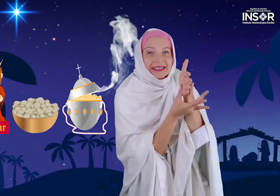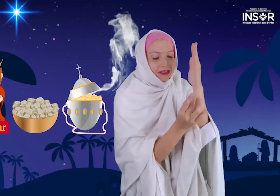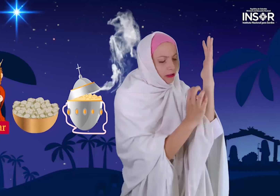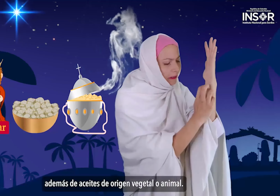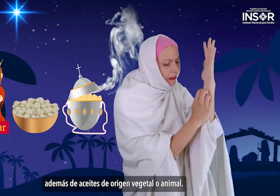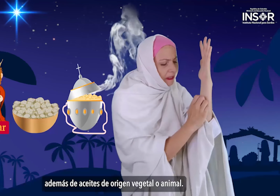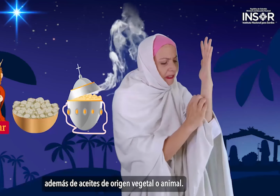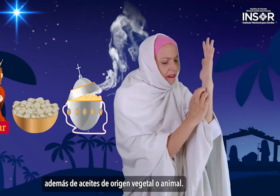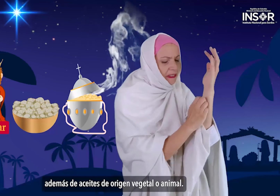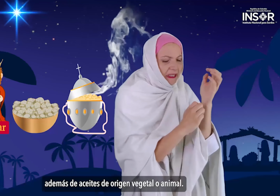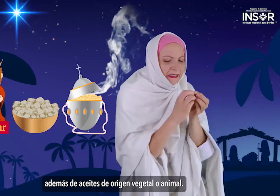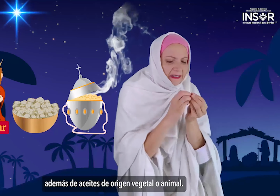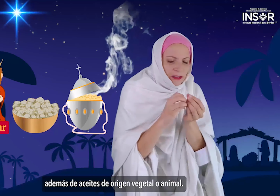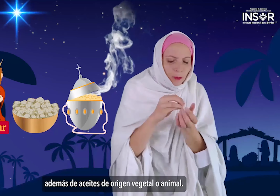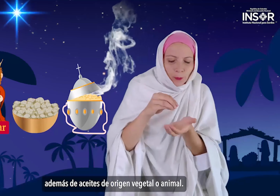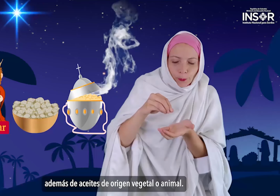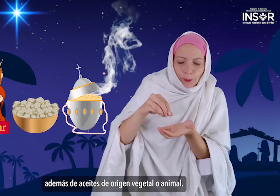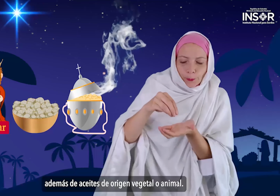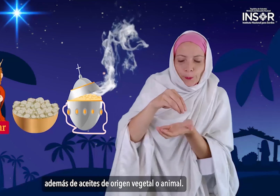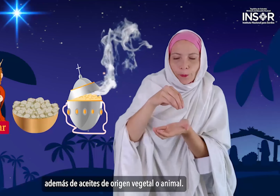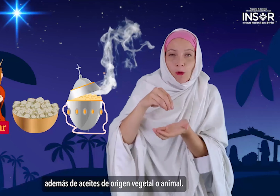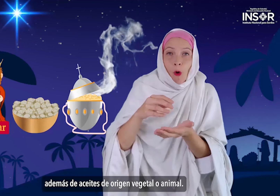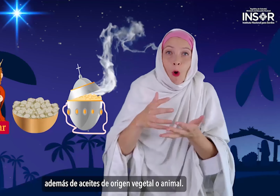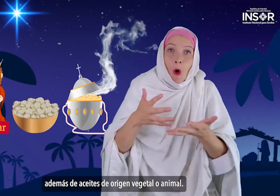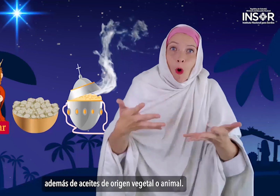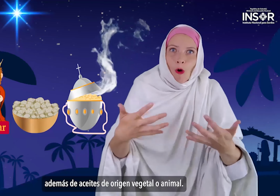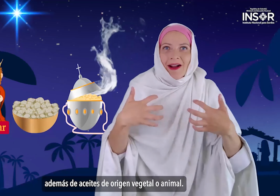además de aceites de origen vegetal o animal.